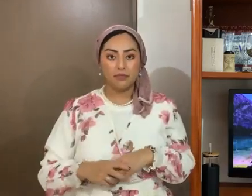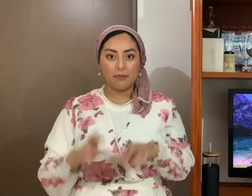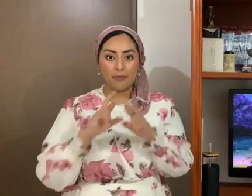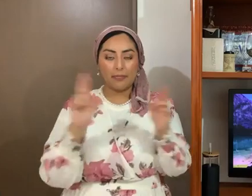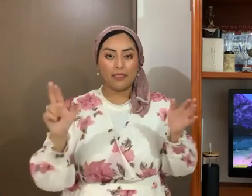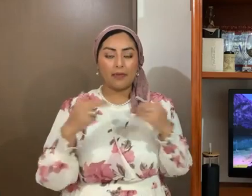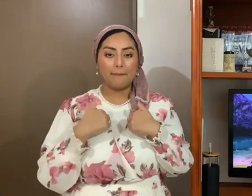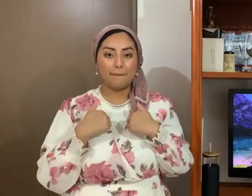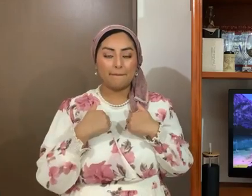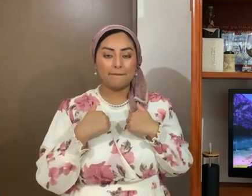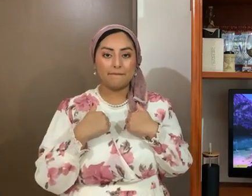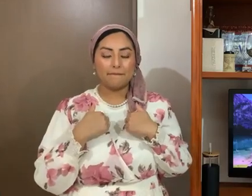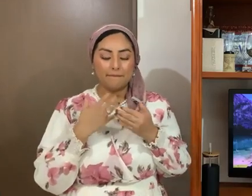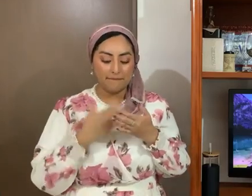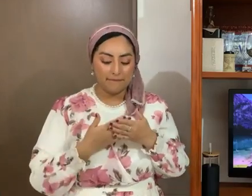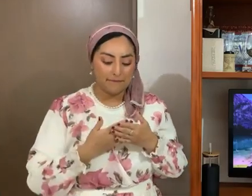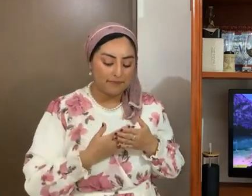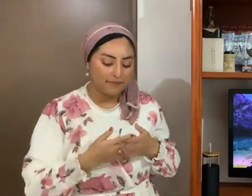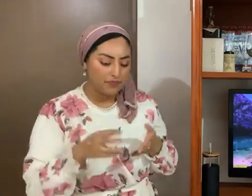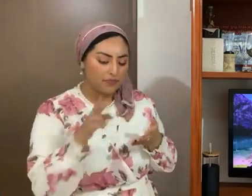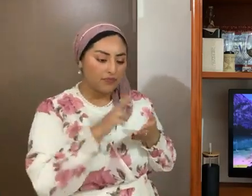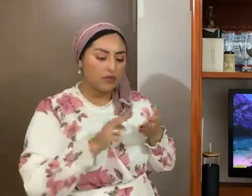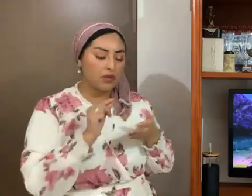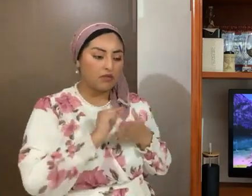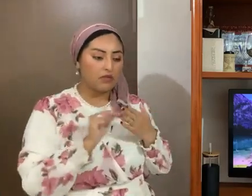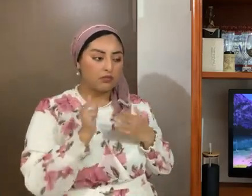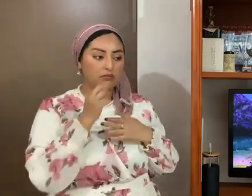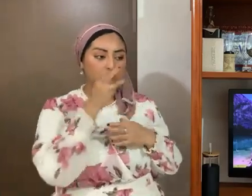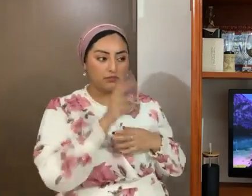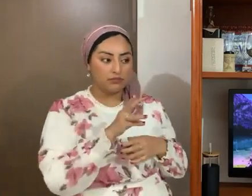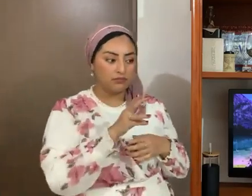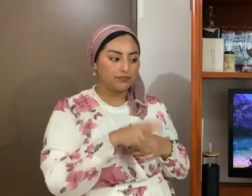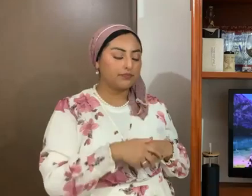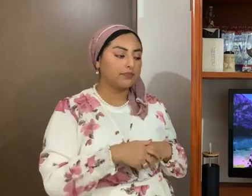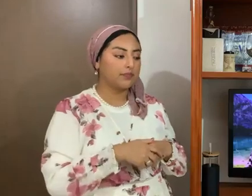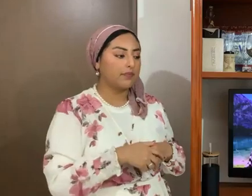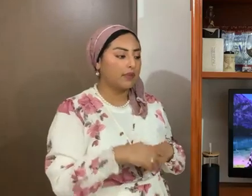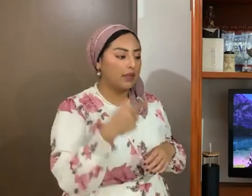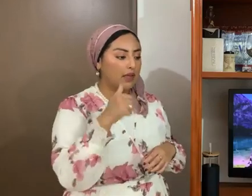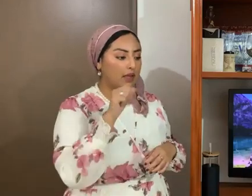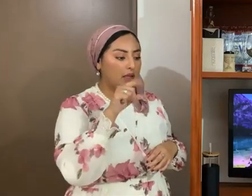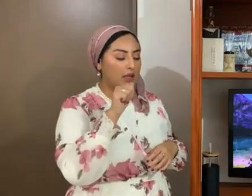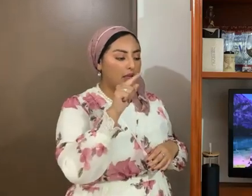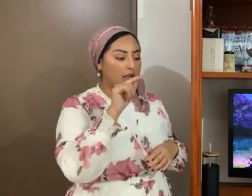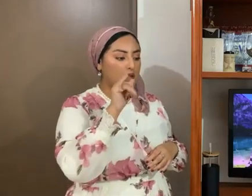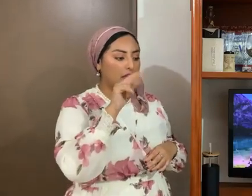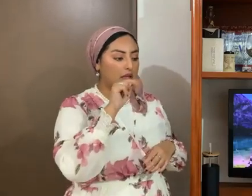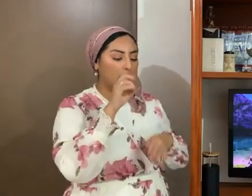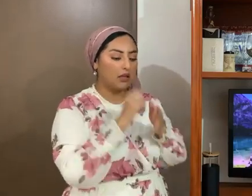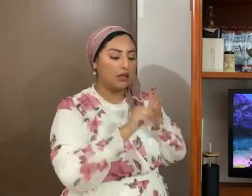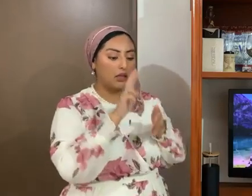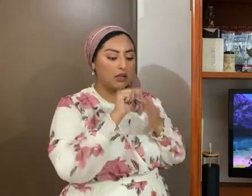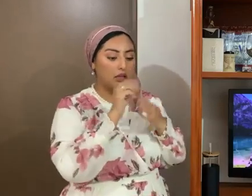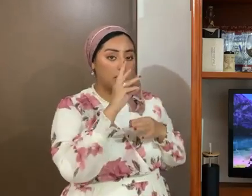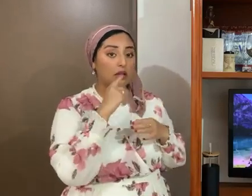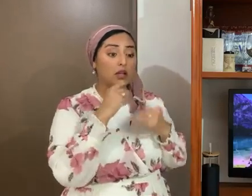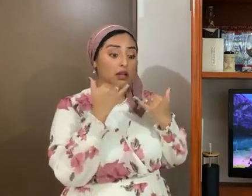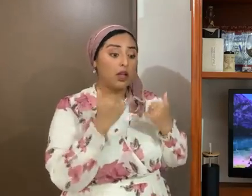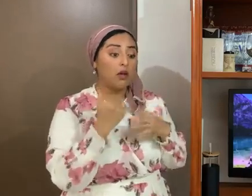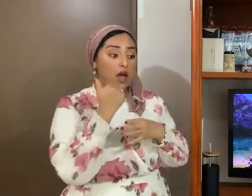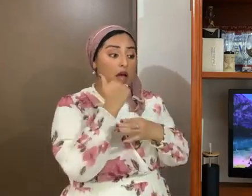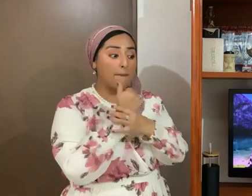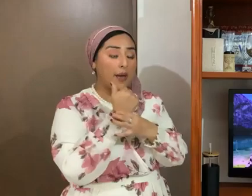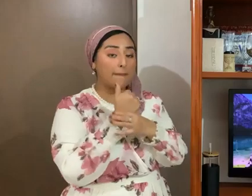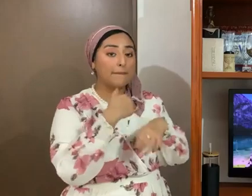¿Ya lo tienen? Gálatas 3, ¿sí? Vamos a leer el verso 16. Gálatas 3:16. Ahora bien, a Abraham